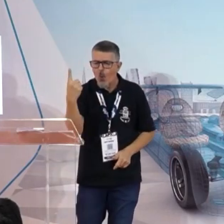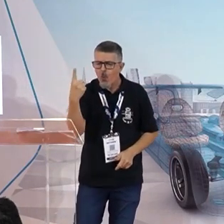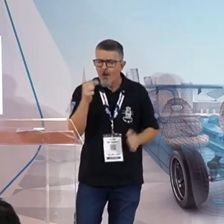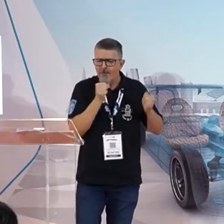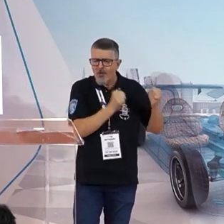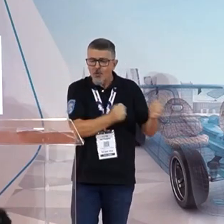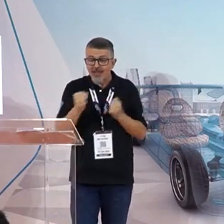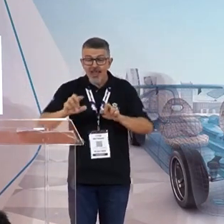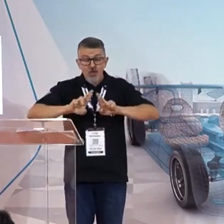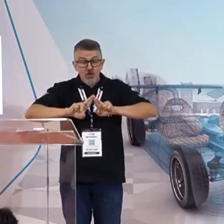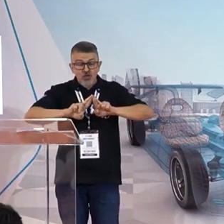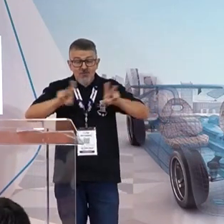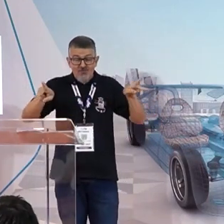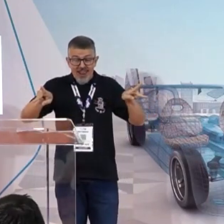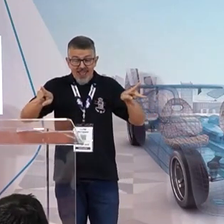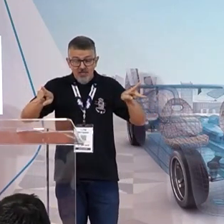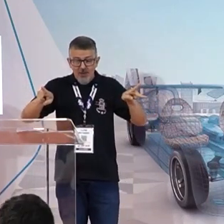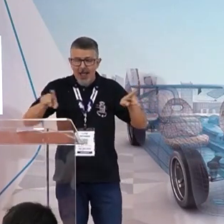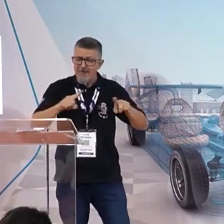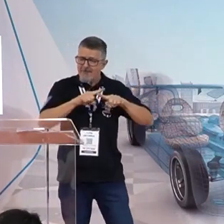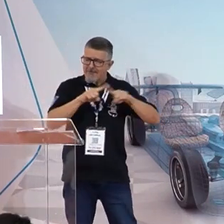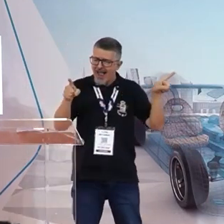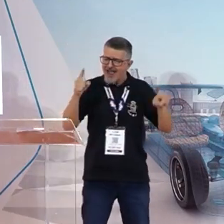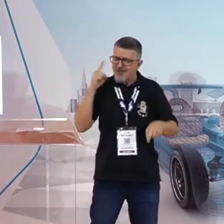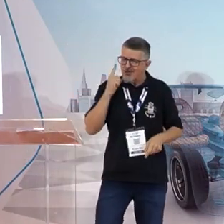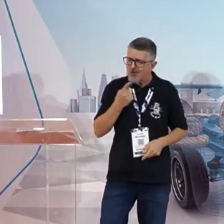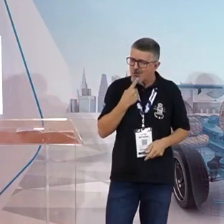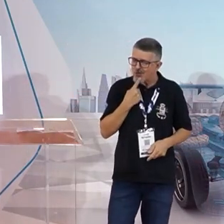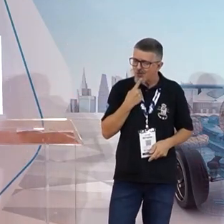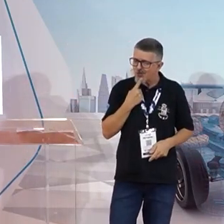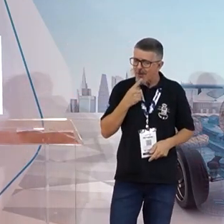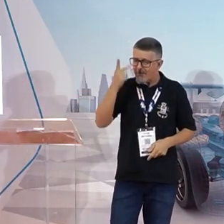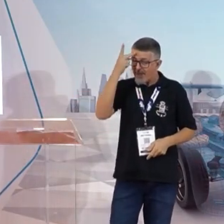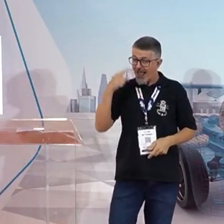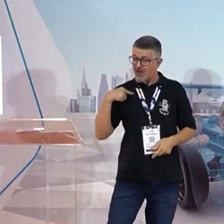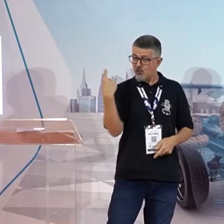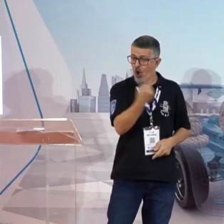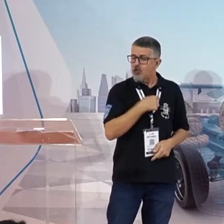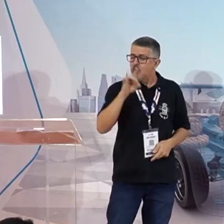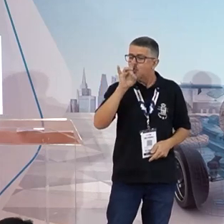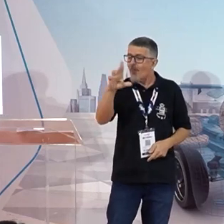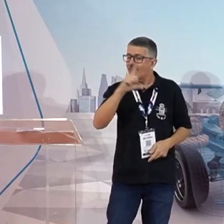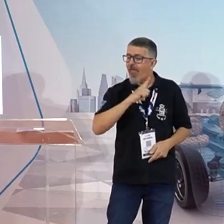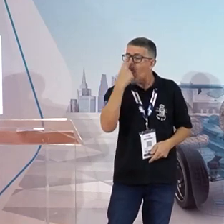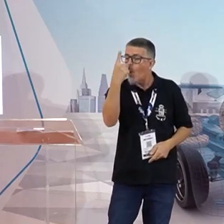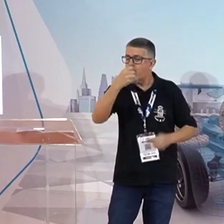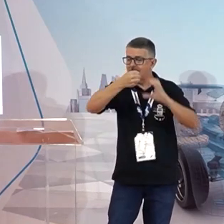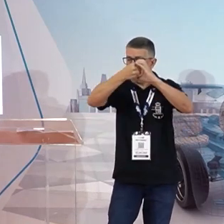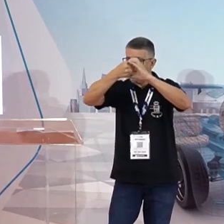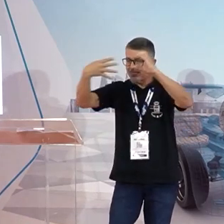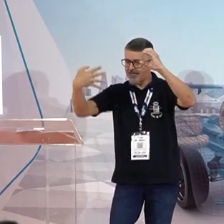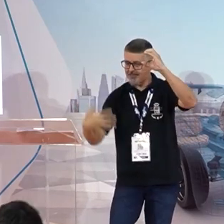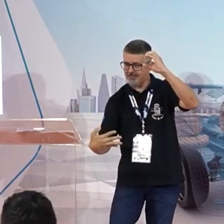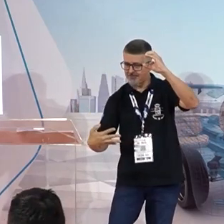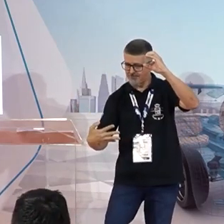um tem um potencial diferente, mas nós temos a surdez como